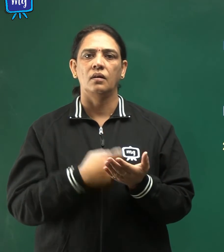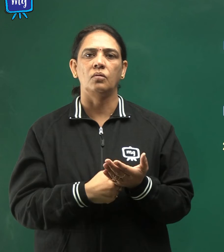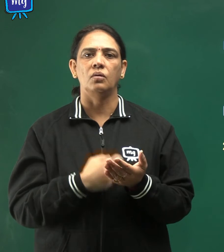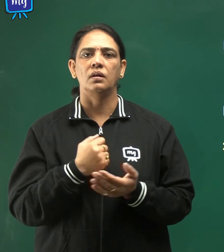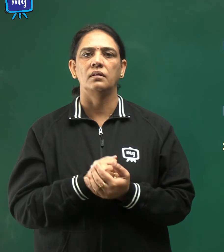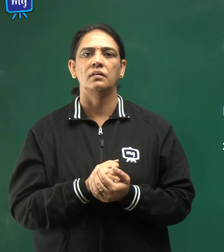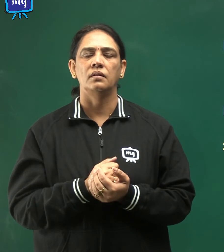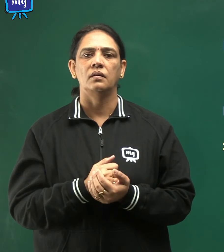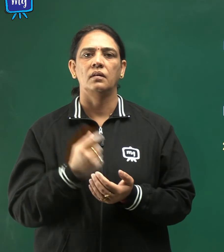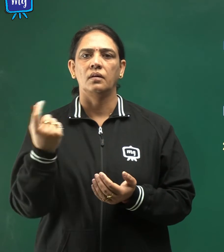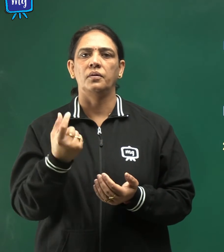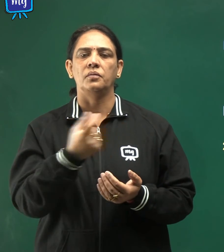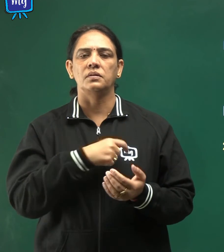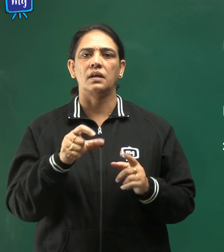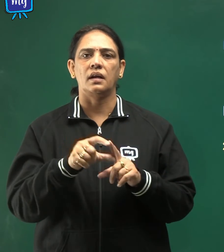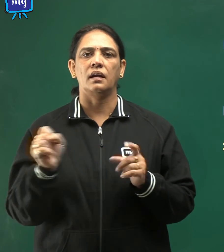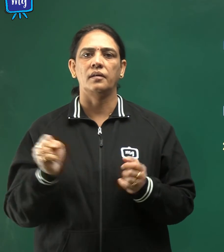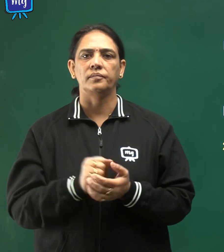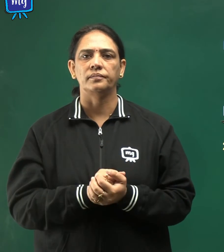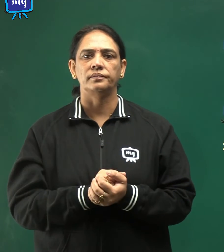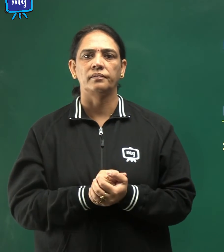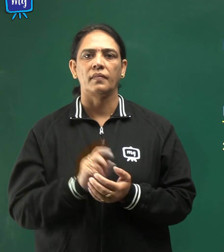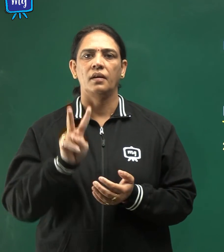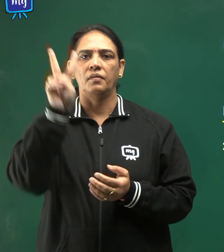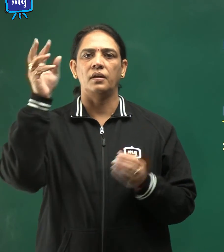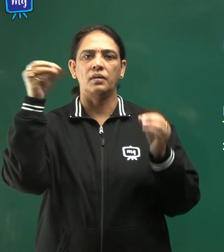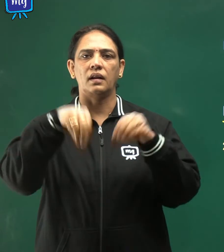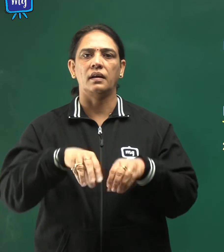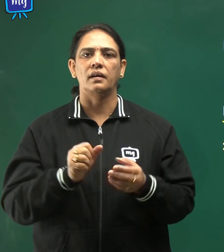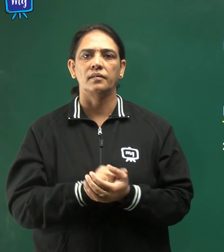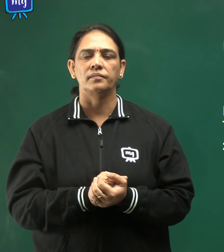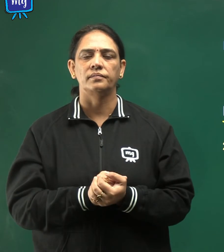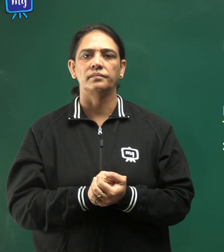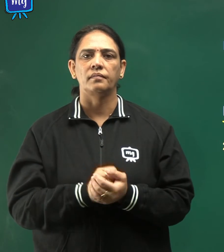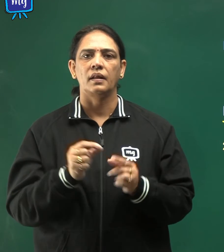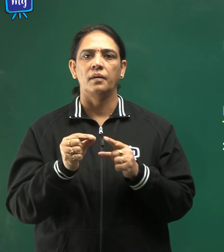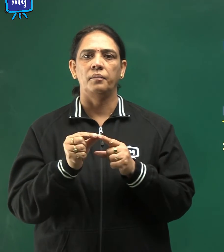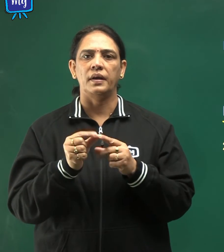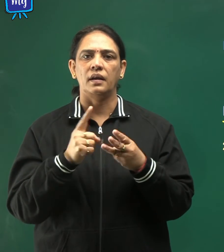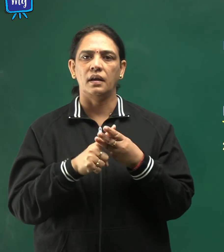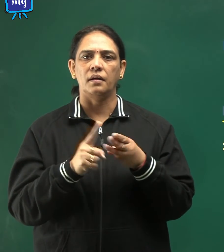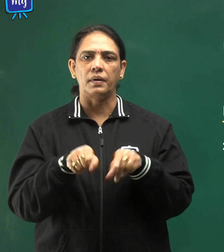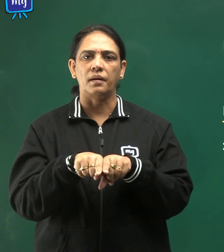सूत्र प्रयोग करेंगे, मान रखेंगे। PE बराबर